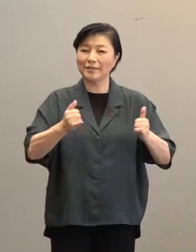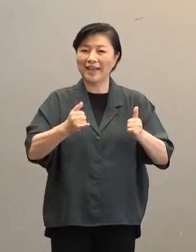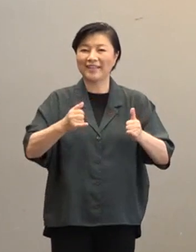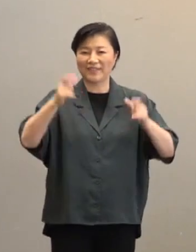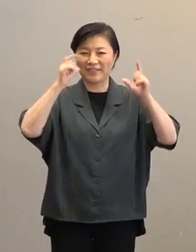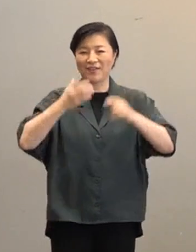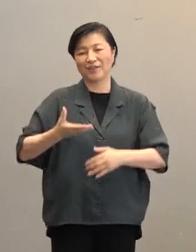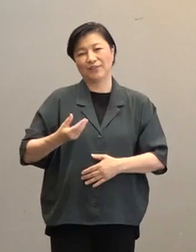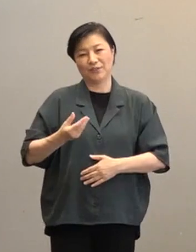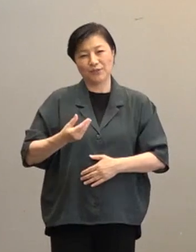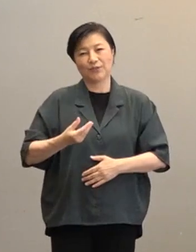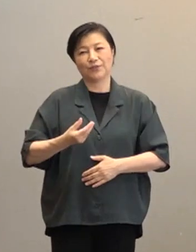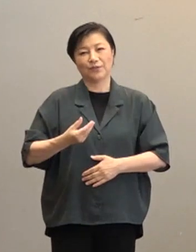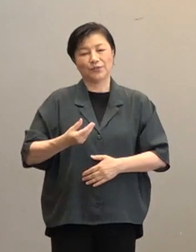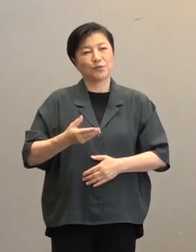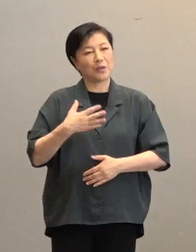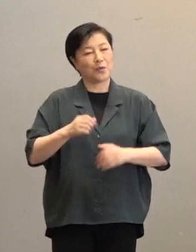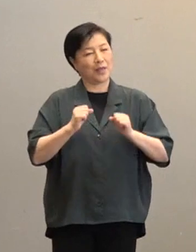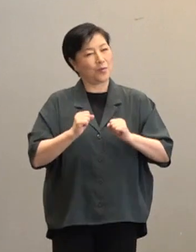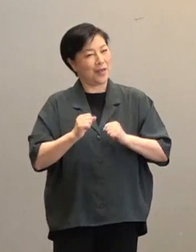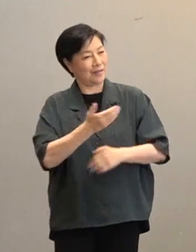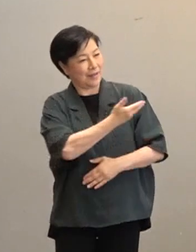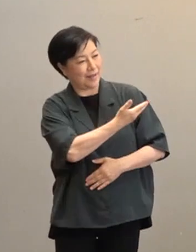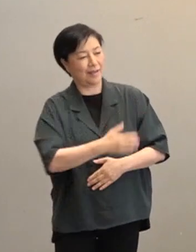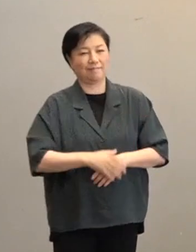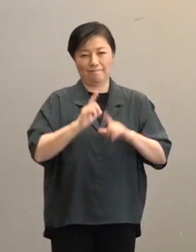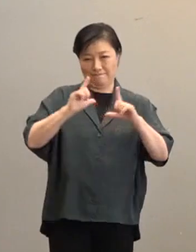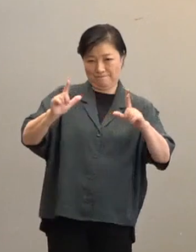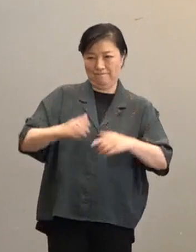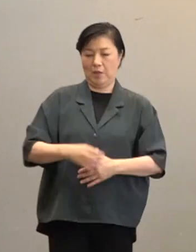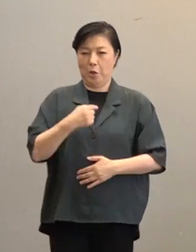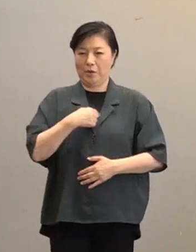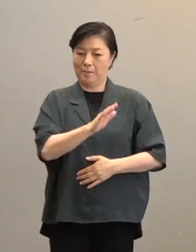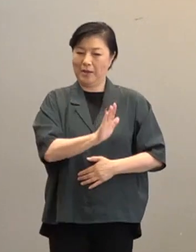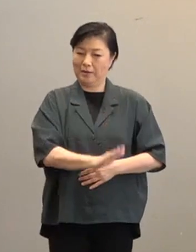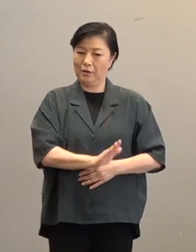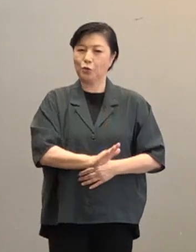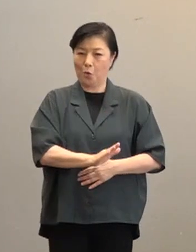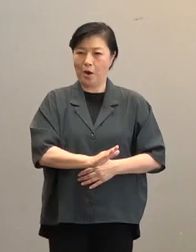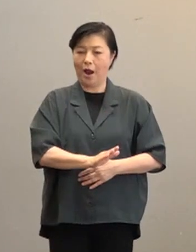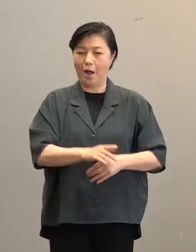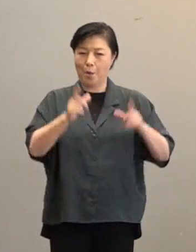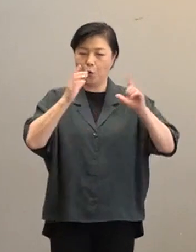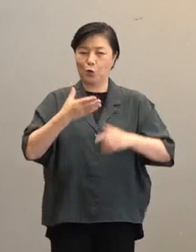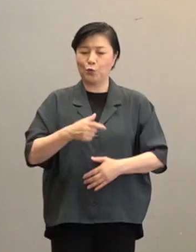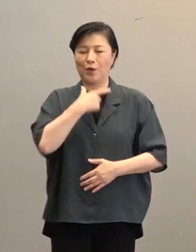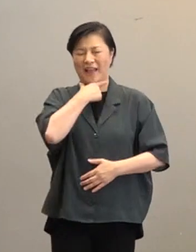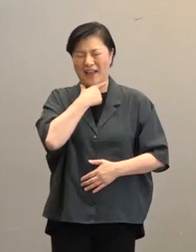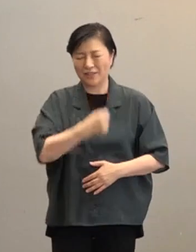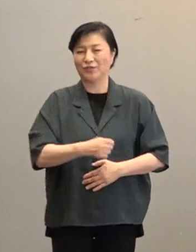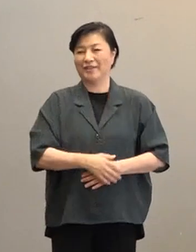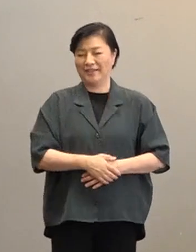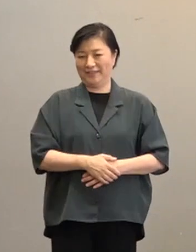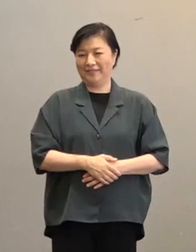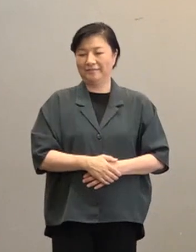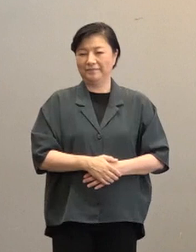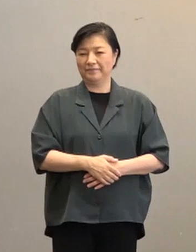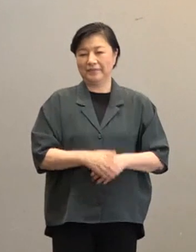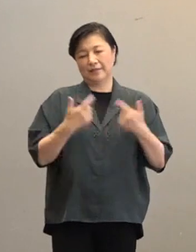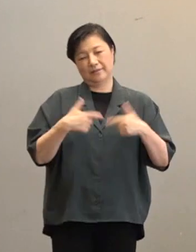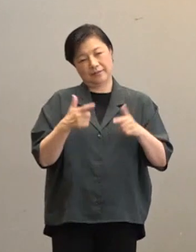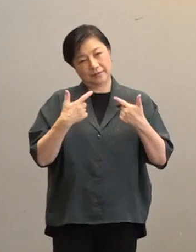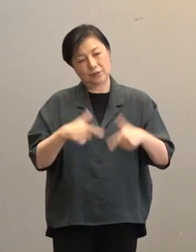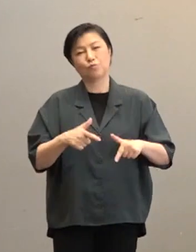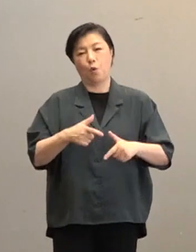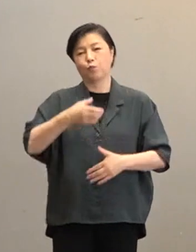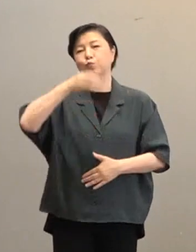乳はどんな存在なんでしょうか。 私はもう子供の頃から一貫して牛乳は大好きでありまして、常に